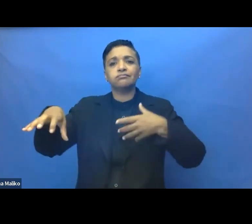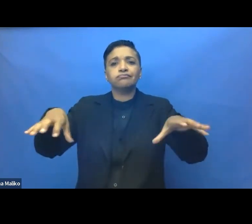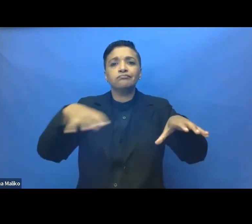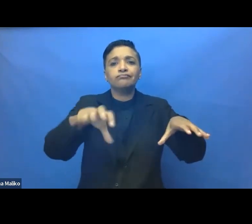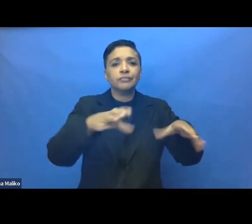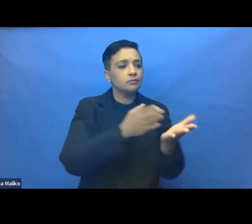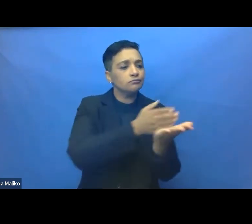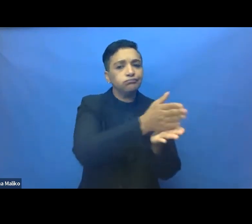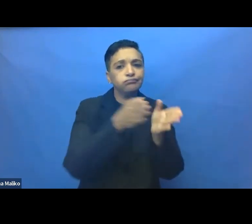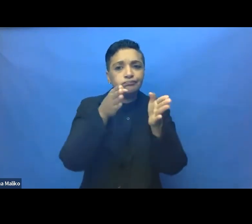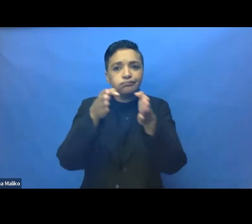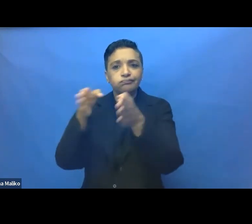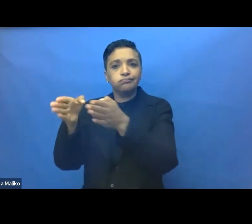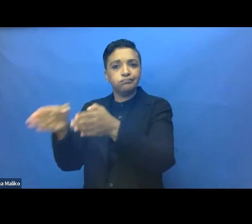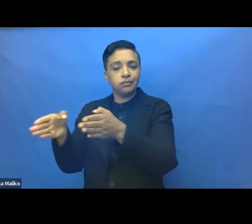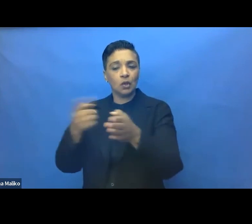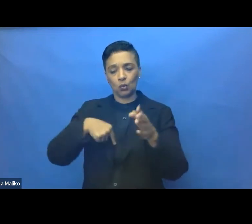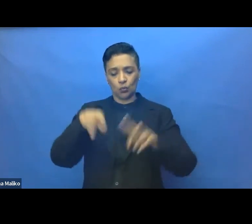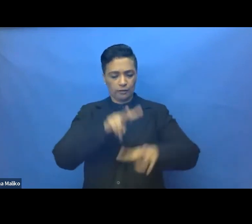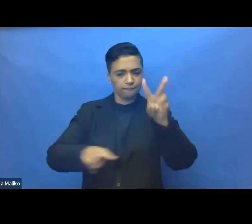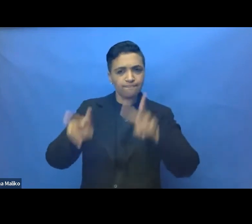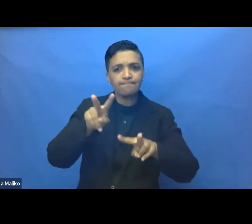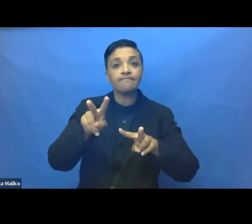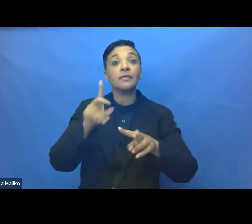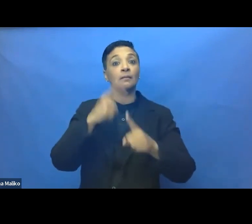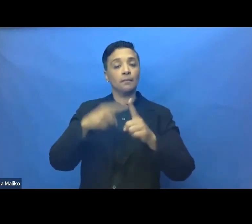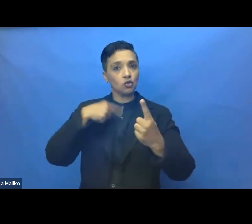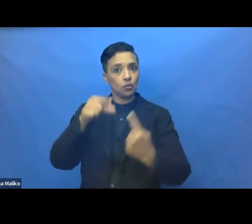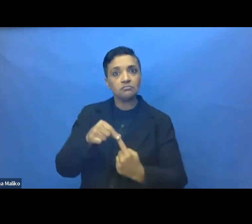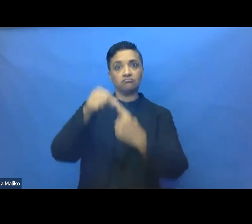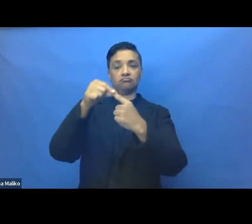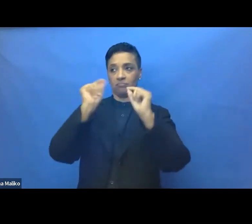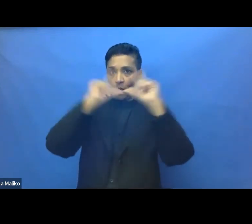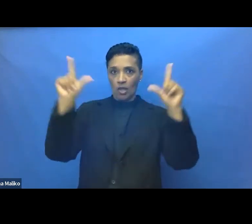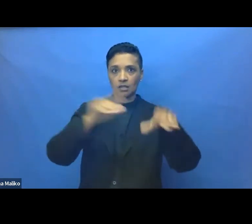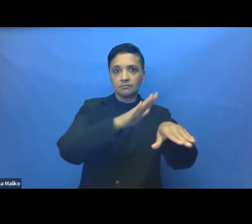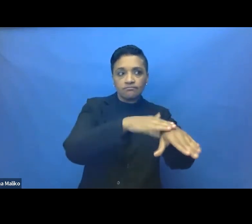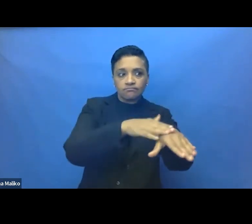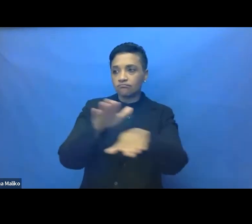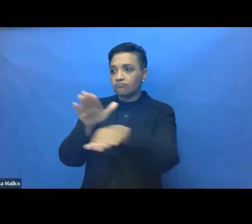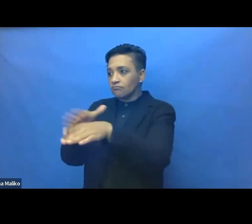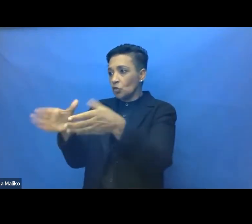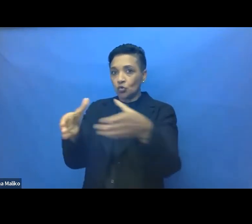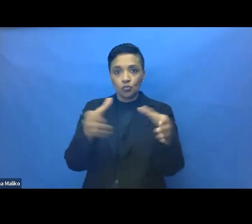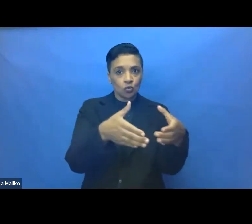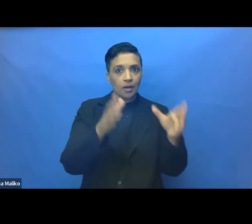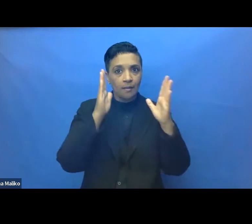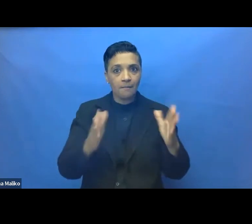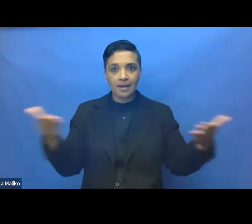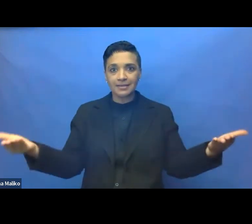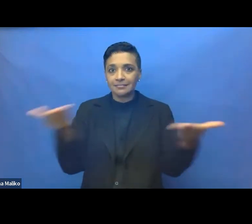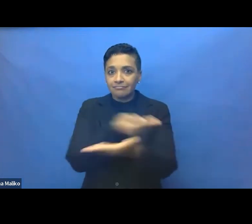nous avons donc mené une enquête pour évaluer la situation et pour